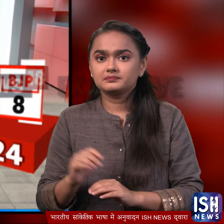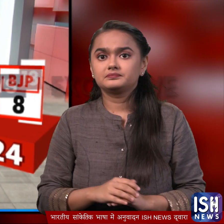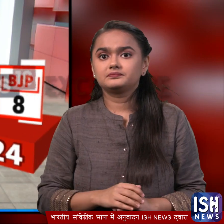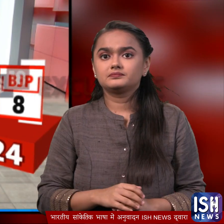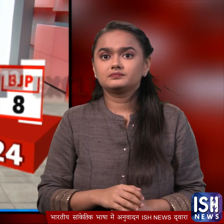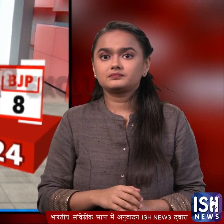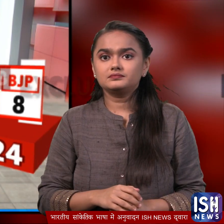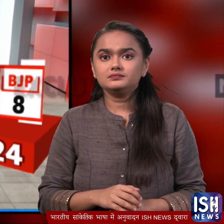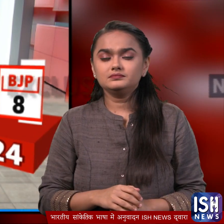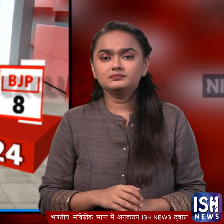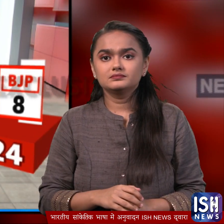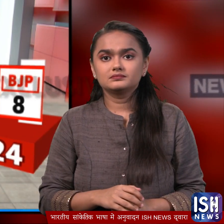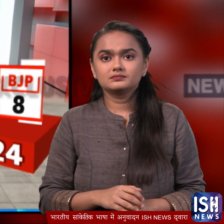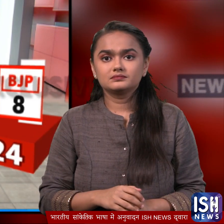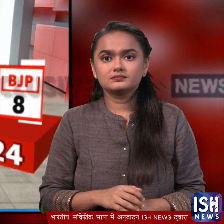उधर